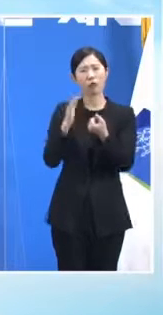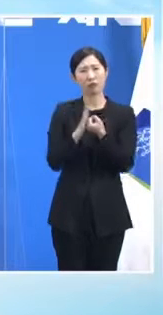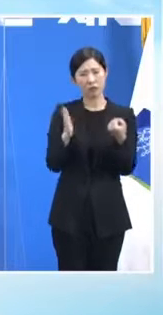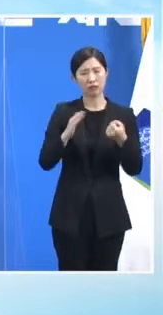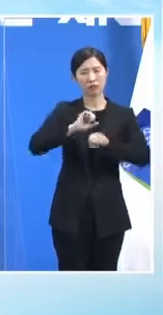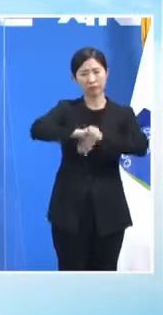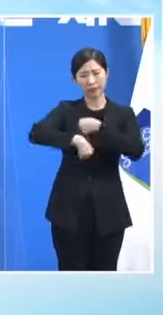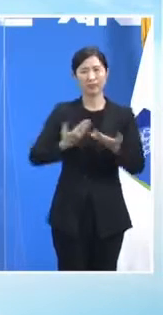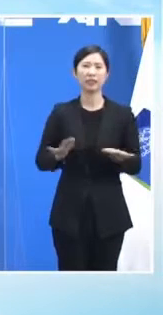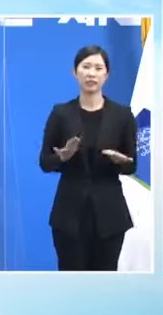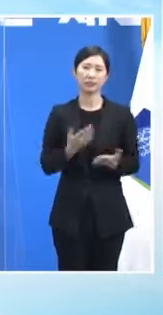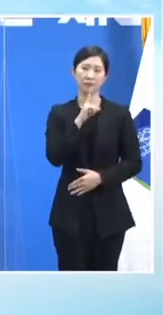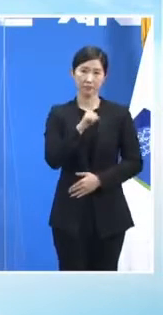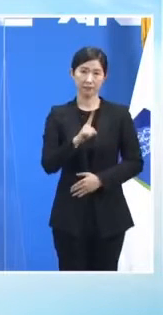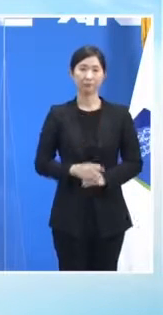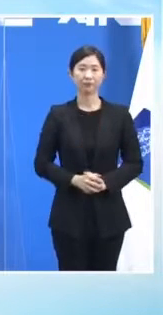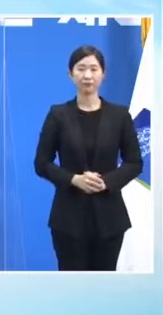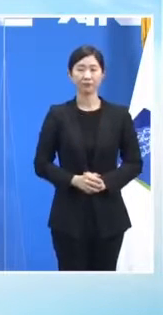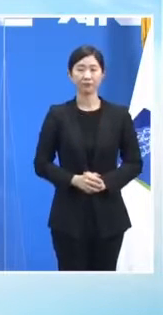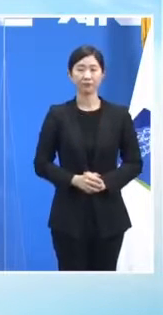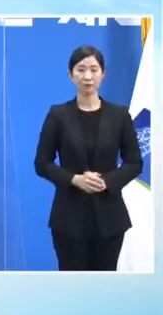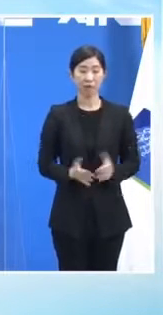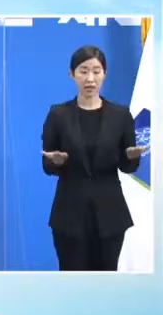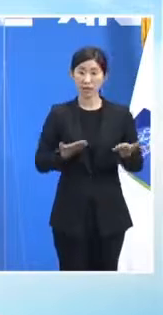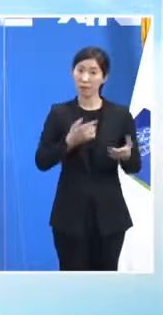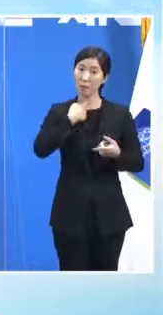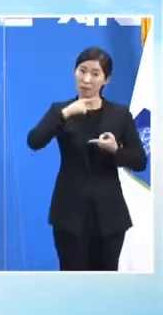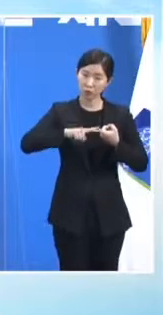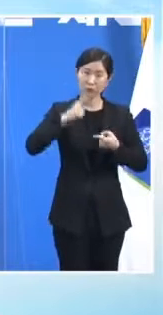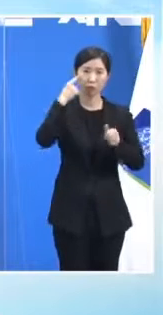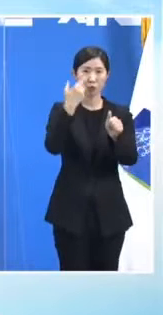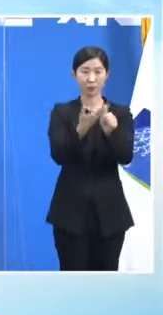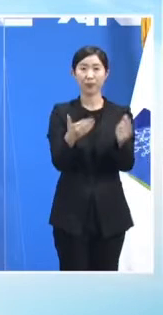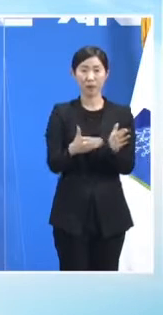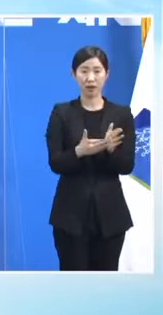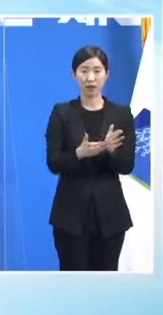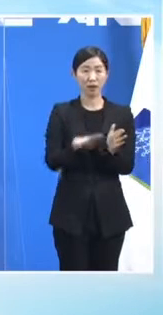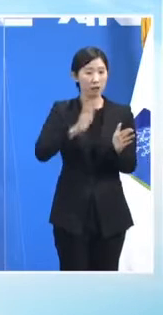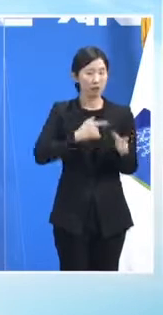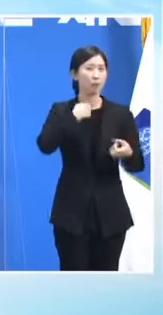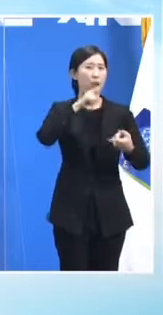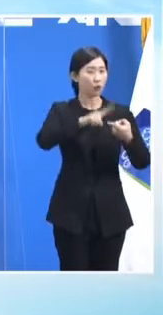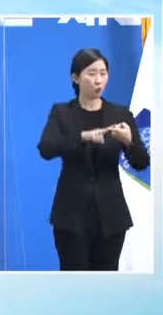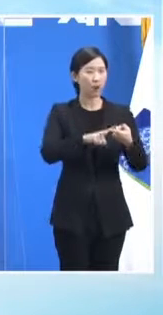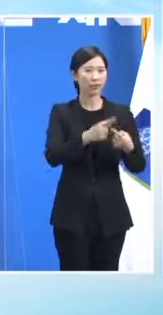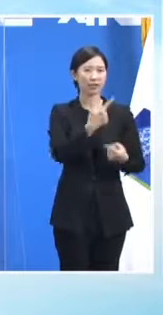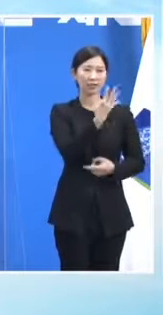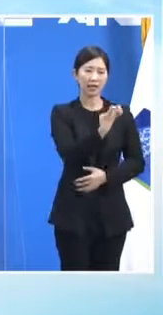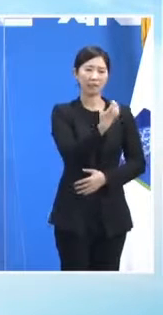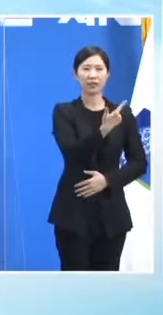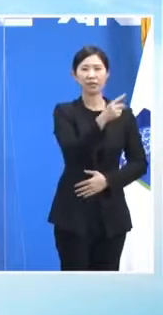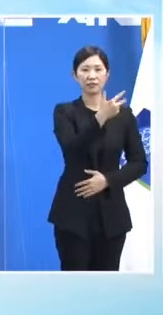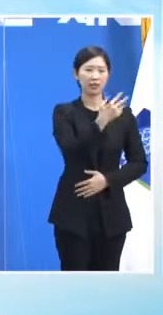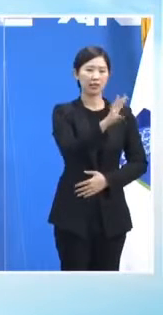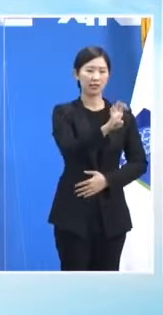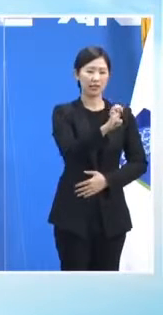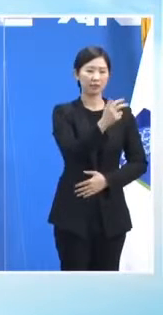답하였습니다. 프리랜서 직업에 대한 만족도는 만족한다가 43.7%,